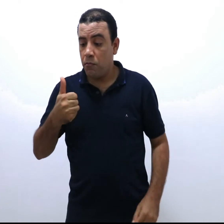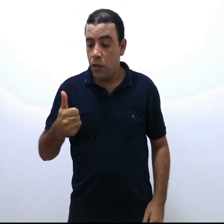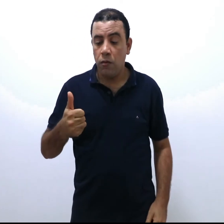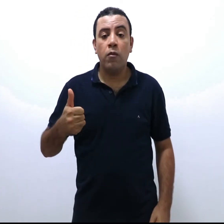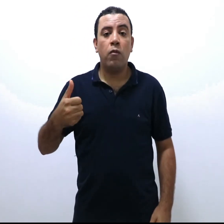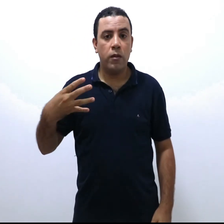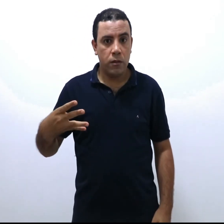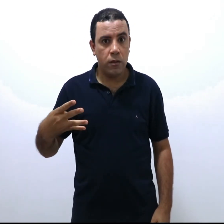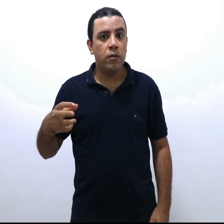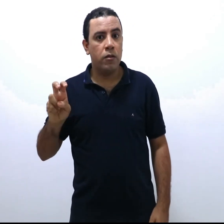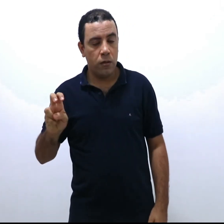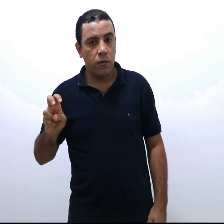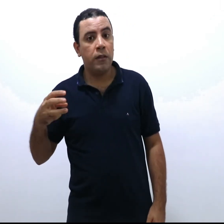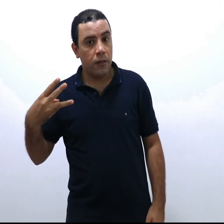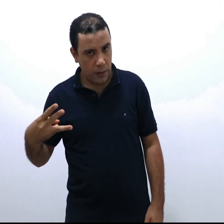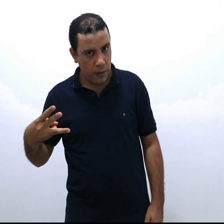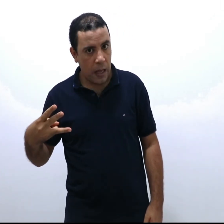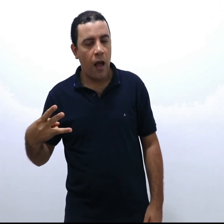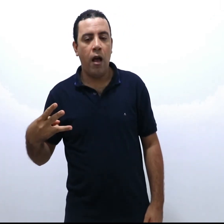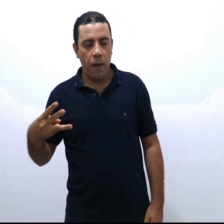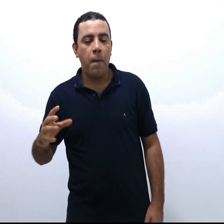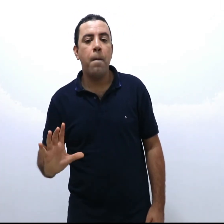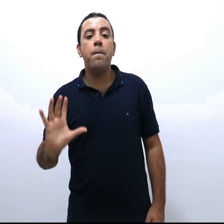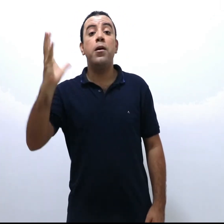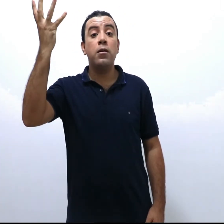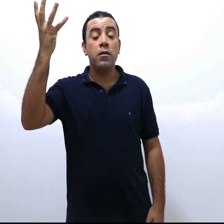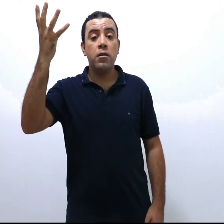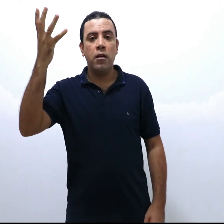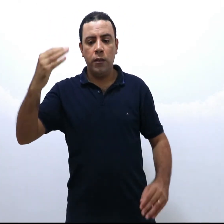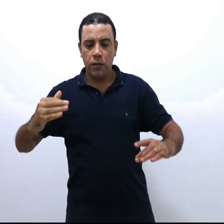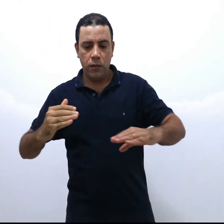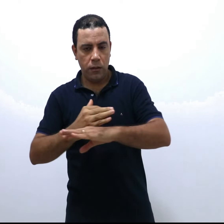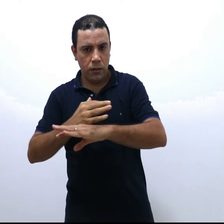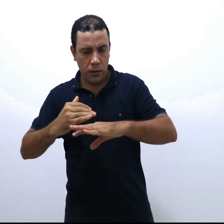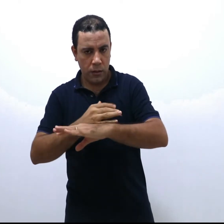1453, no qual ocorreu então que a cidade de